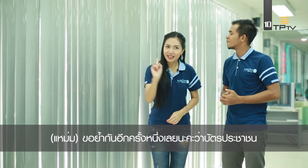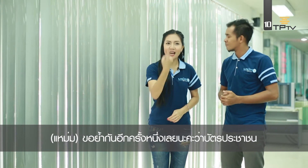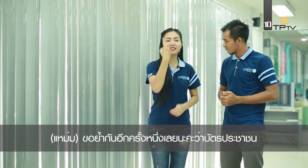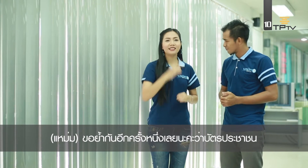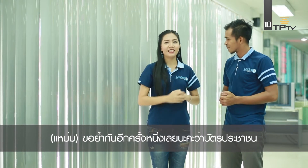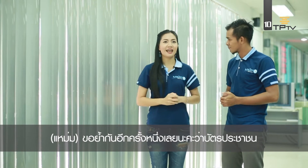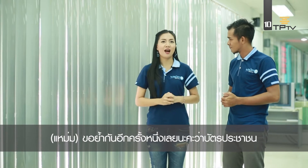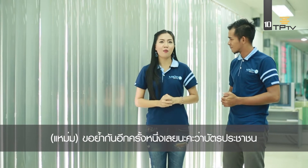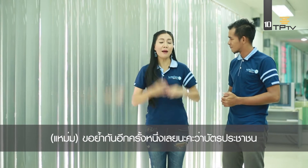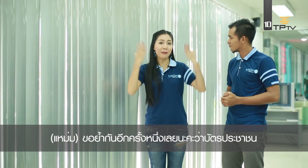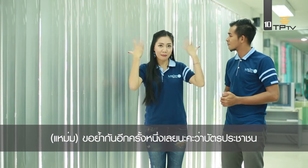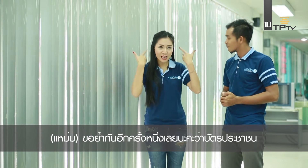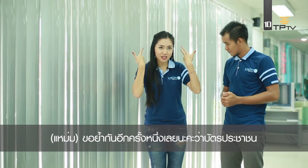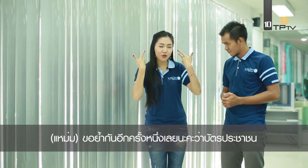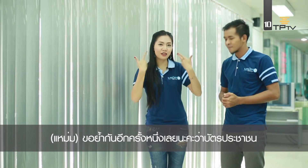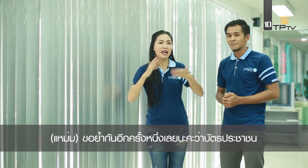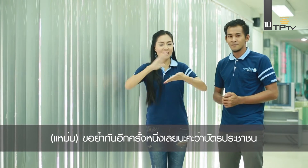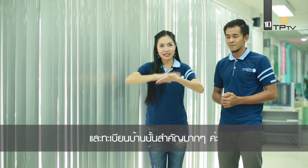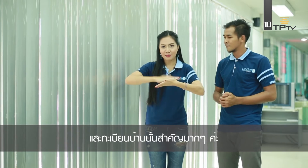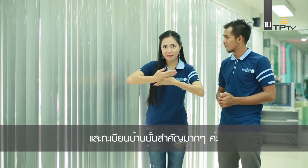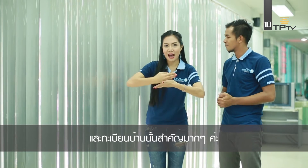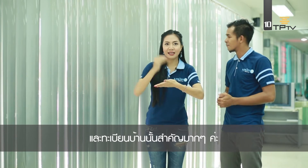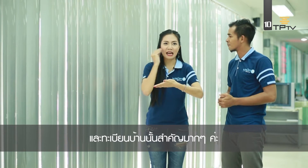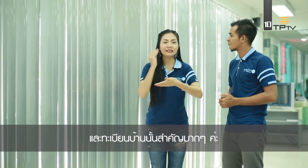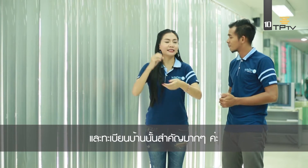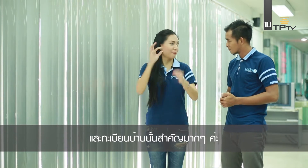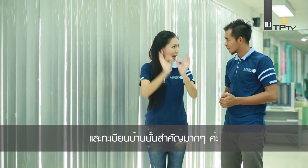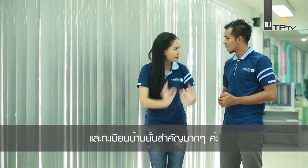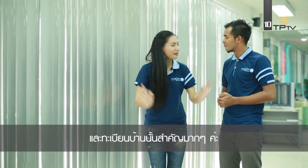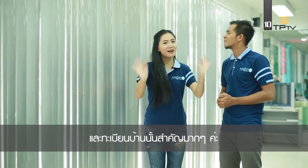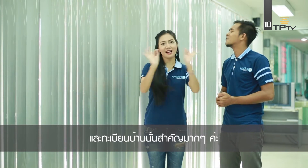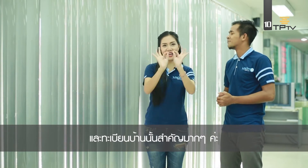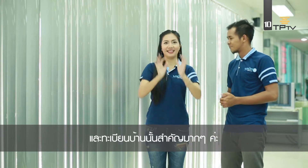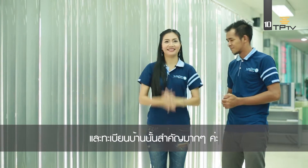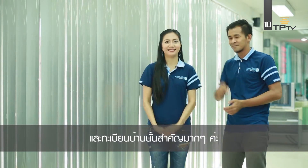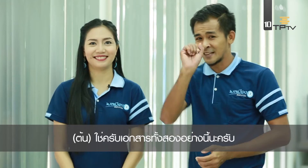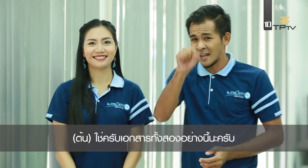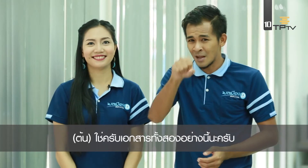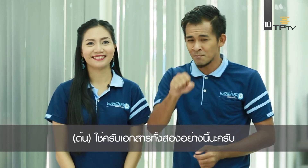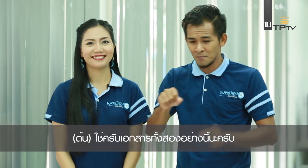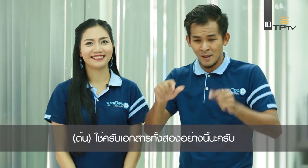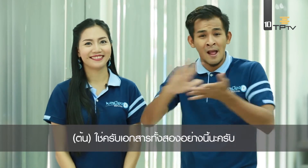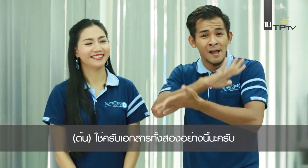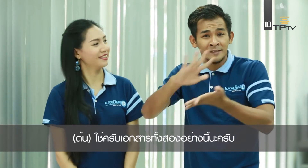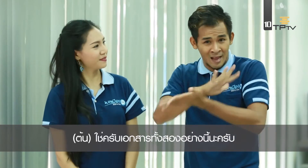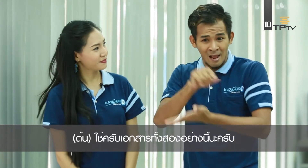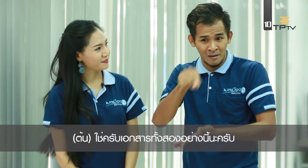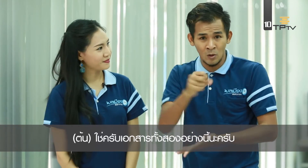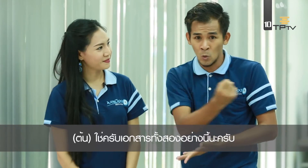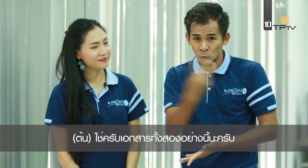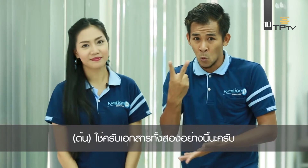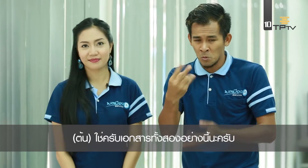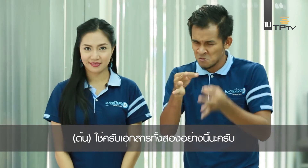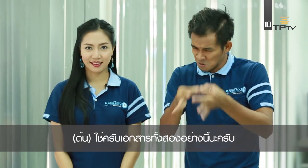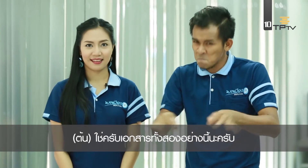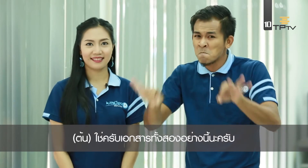ขอย้ำกันอีกครั้งหนึ่งเลยนะคะว่าบัตรประชาชนและทะเบียนบ้านนั้นสำคัญมากๆค่ะ ใช่ครับเอกสารทั้งส